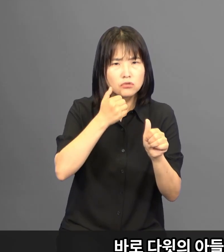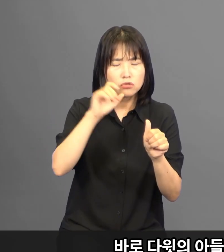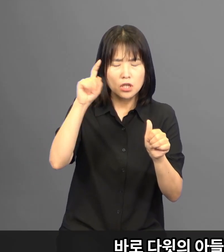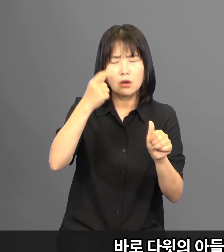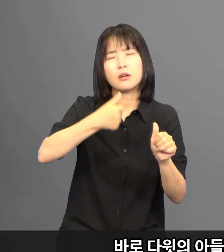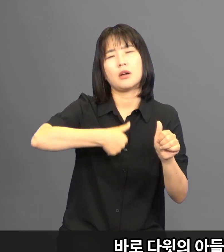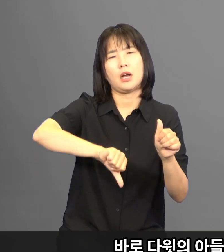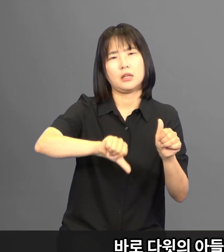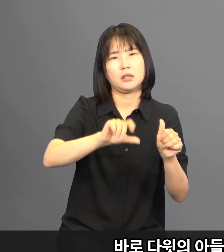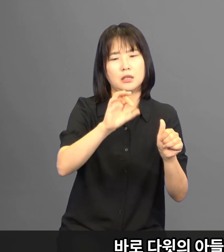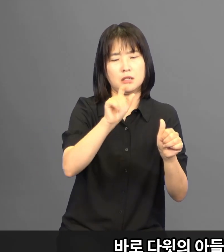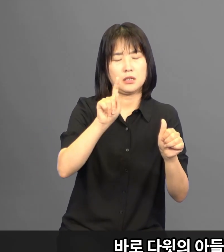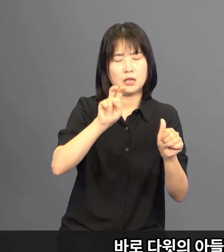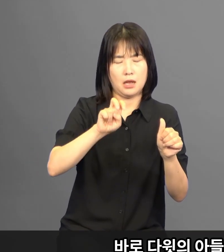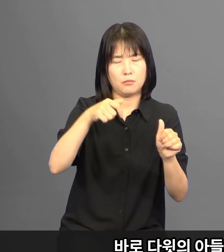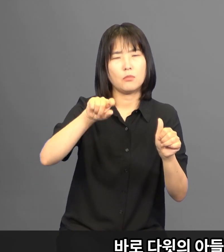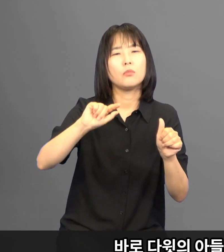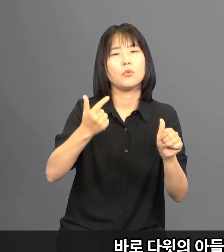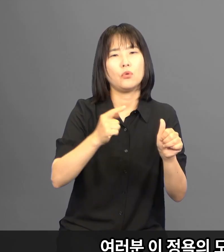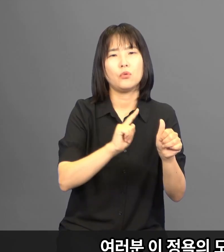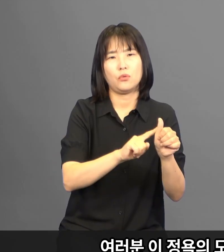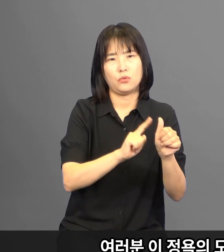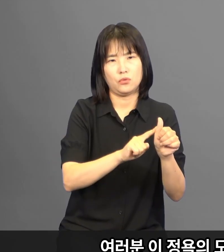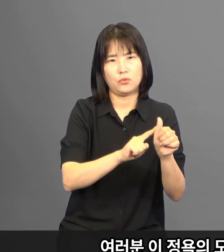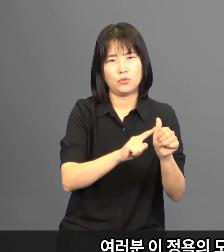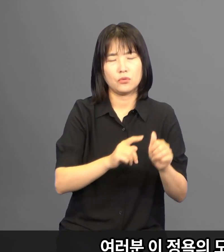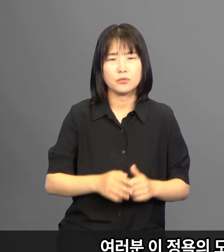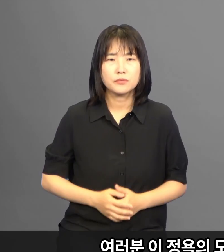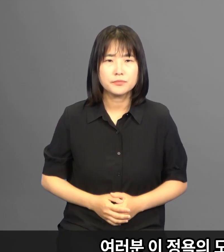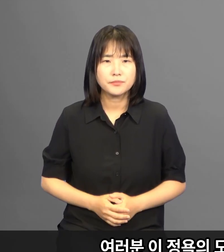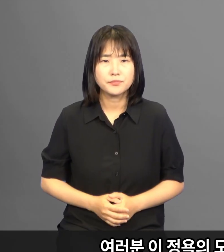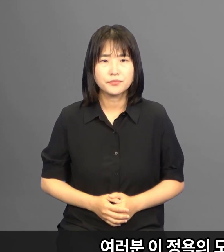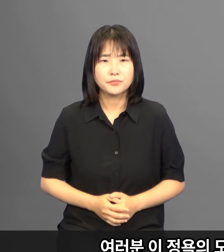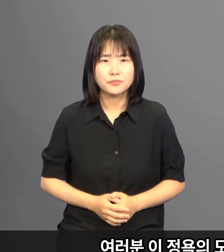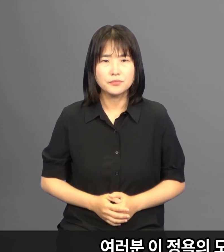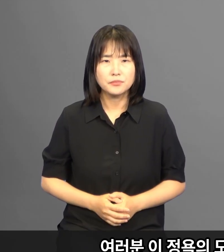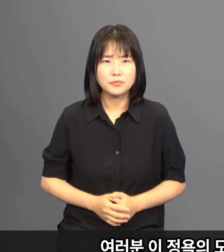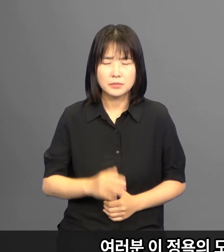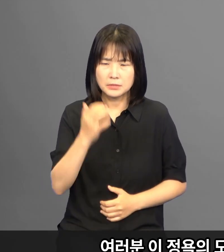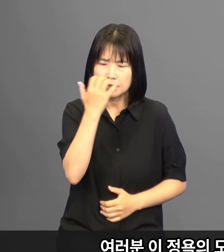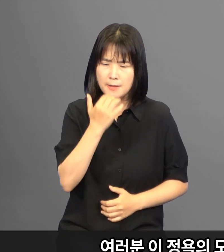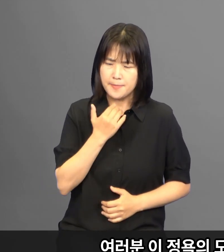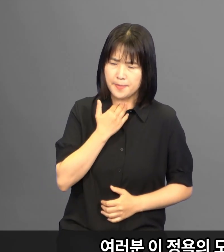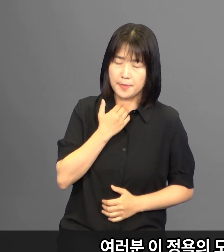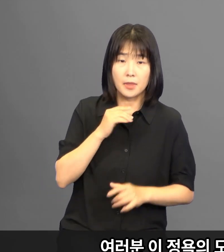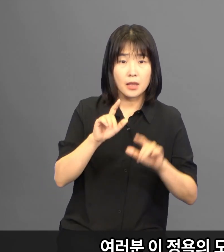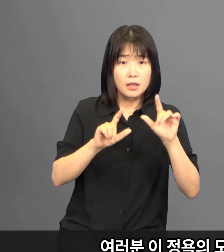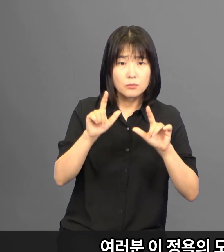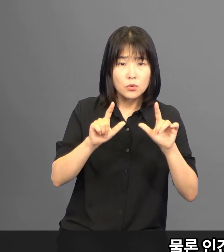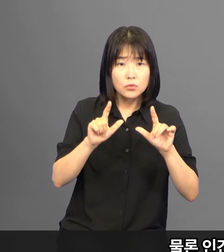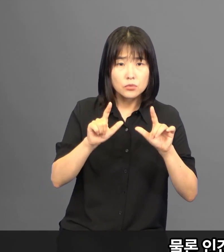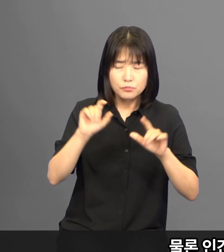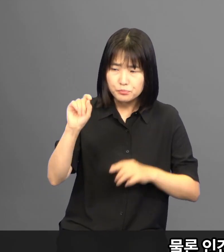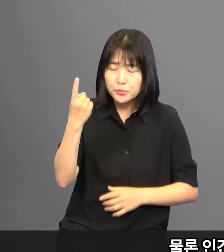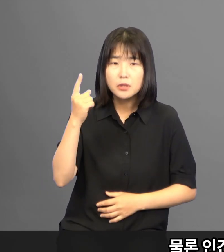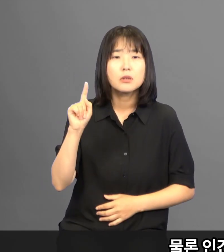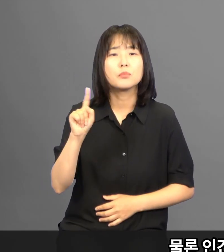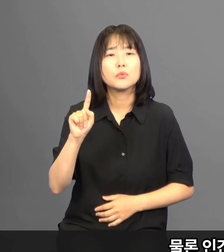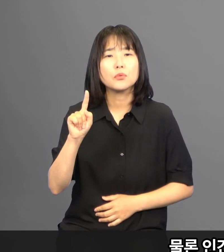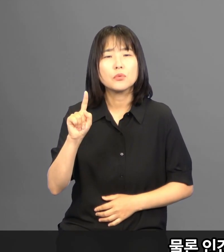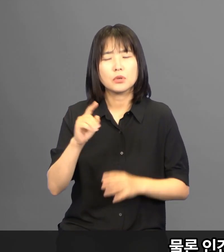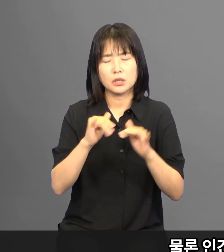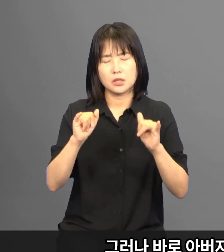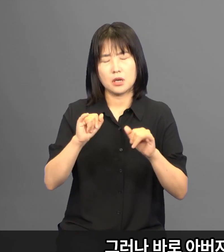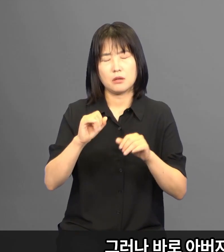아들 암논이었다는 것입니다. 여러분, 이 정욕의 모습이 어디에서 왔을까요? 물론 인간의